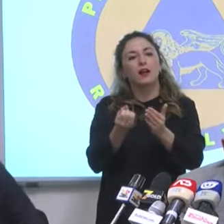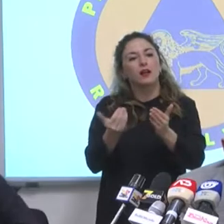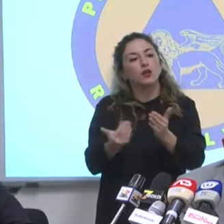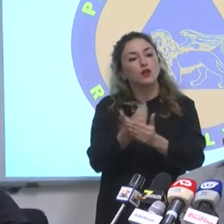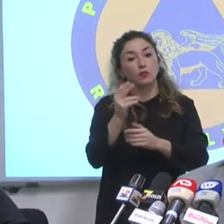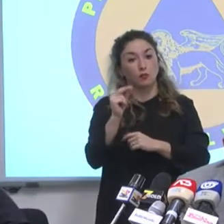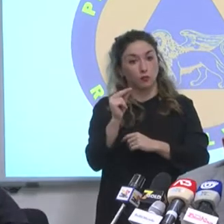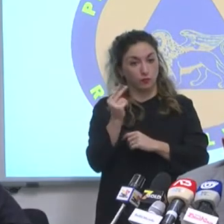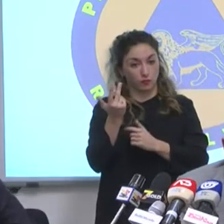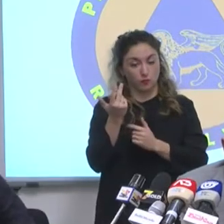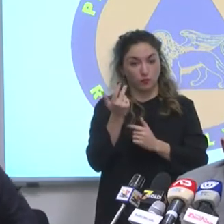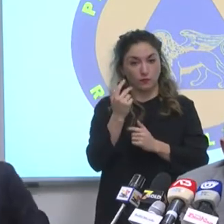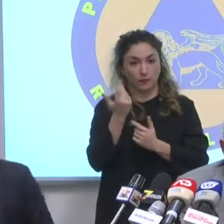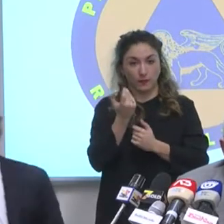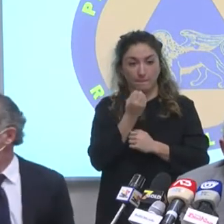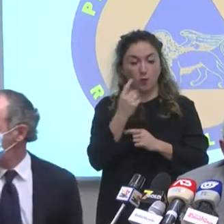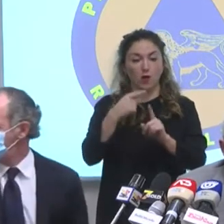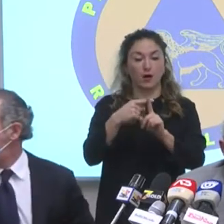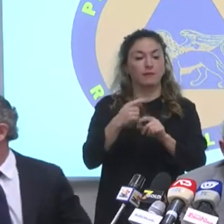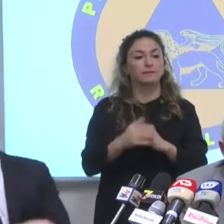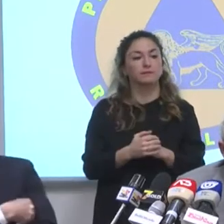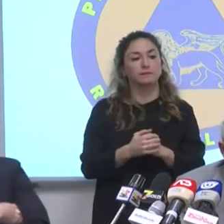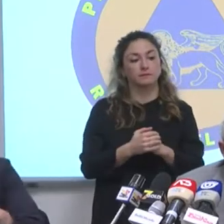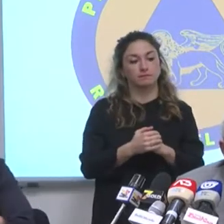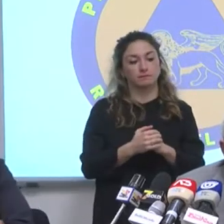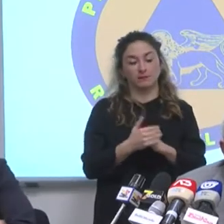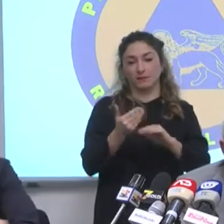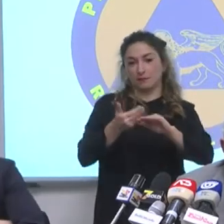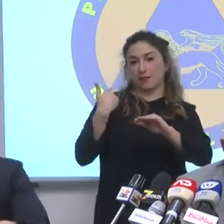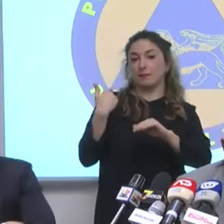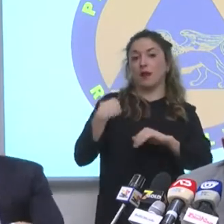da ogni flacone noi estravamo 5